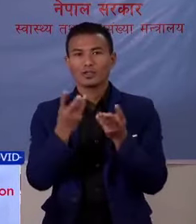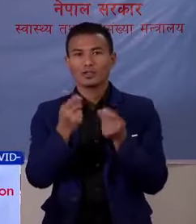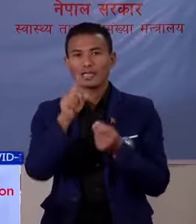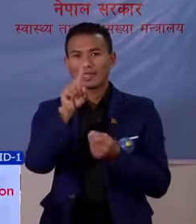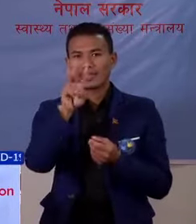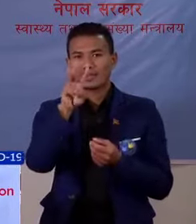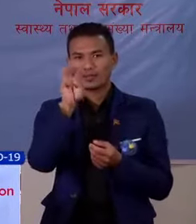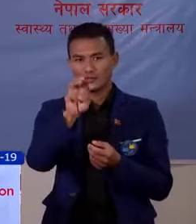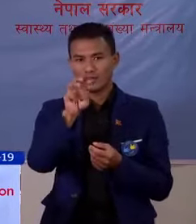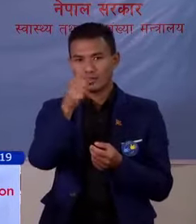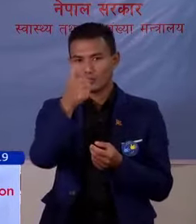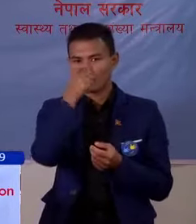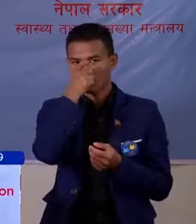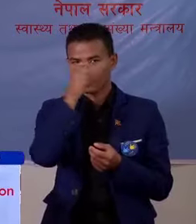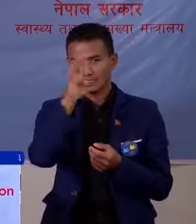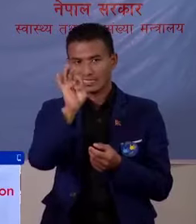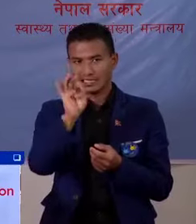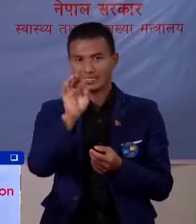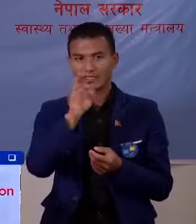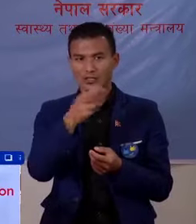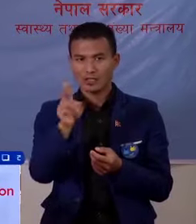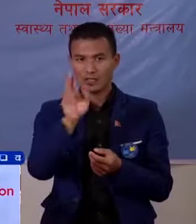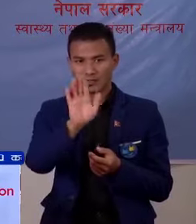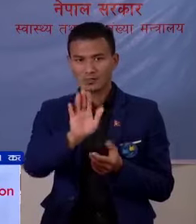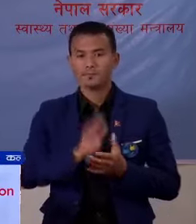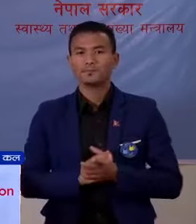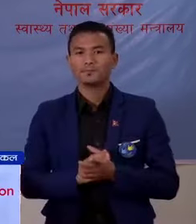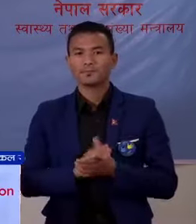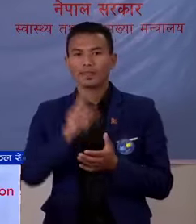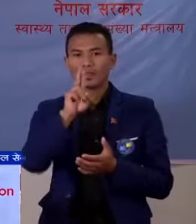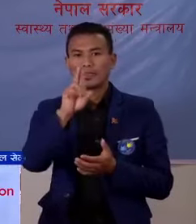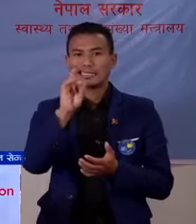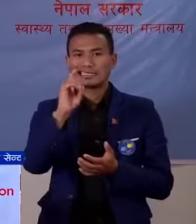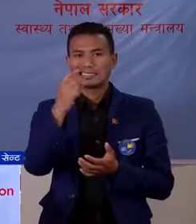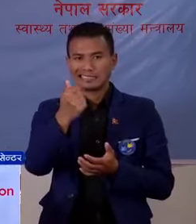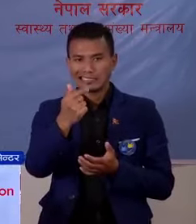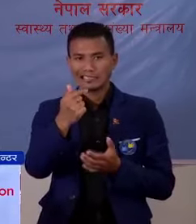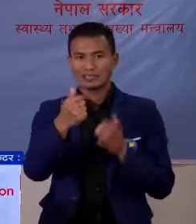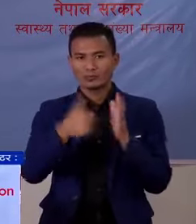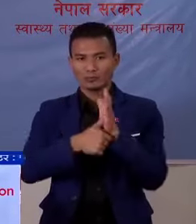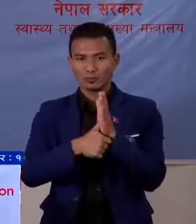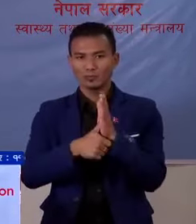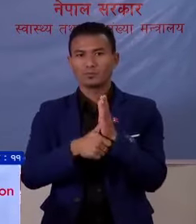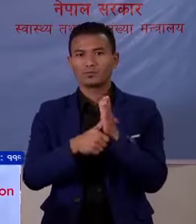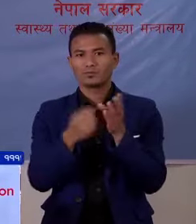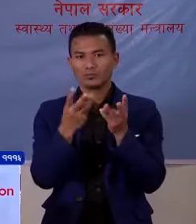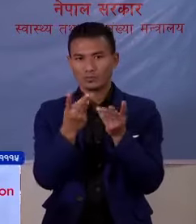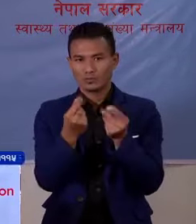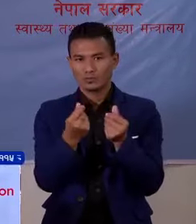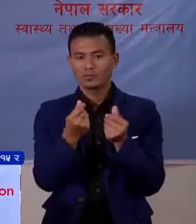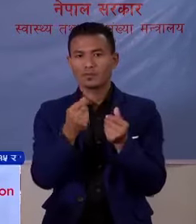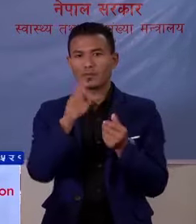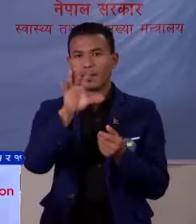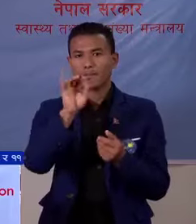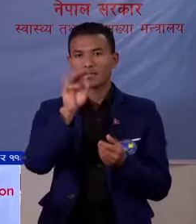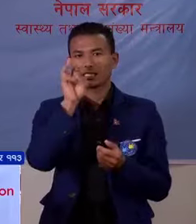संख्या 13,640 छ र आरडीटी विधिबाट गरिएका परीक्षणहरूको संख्या